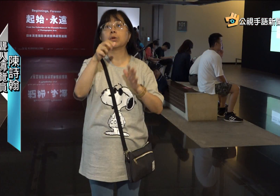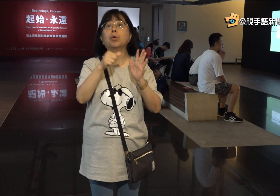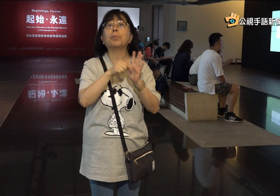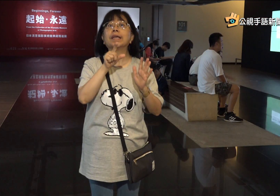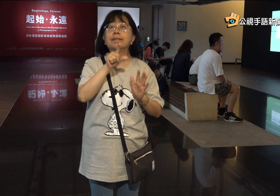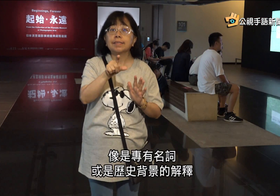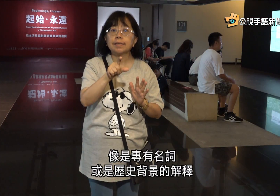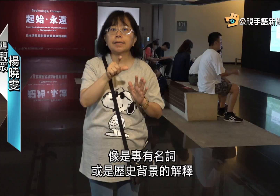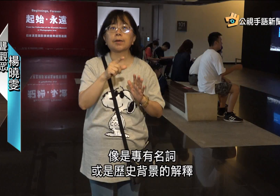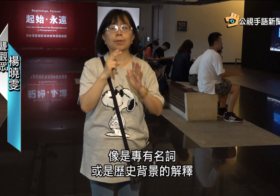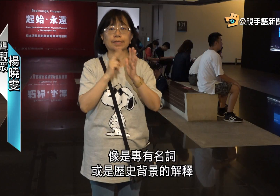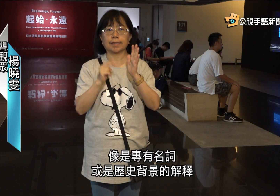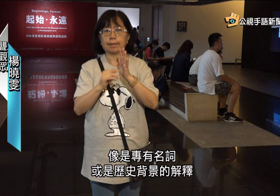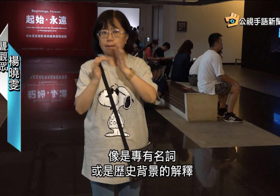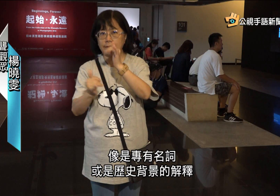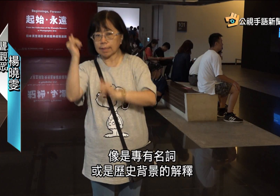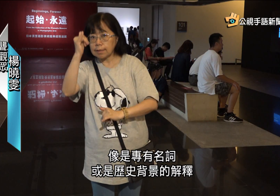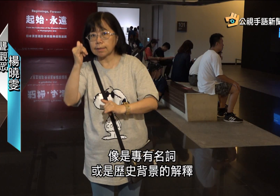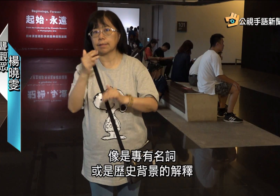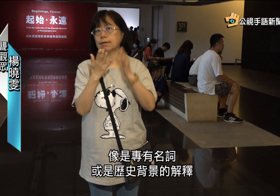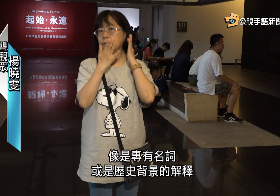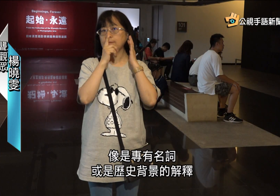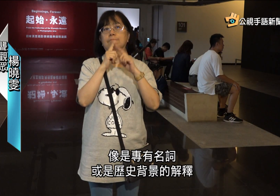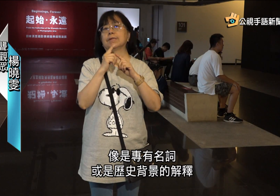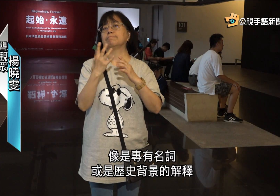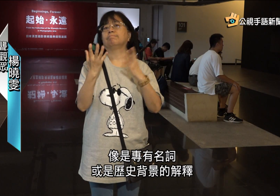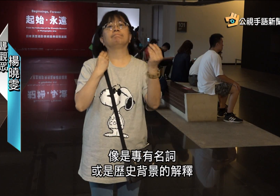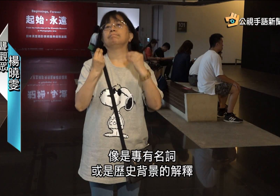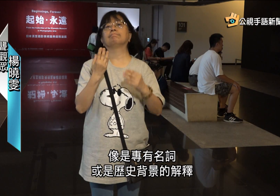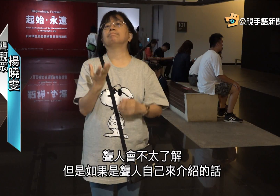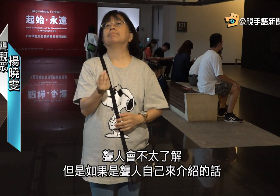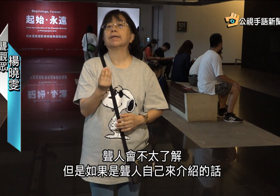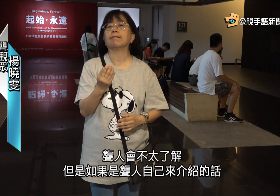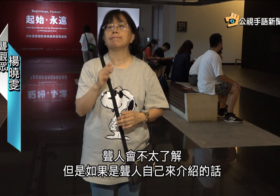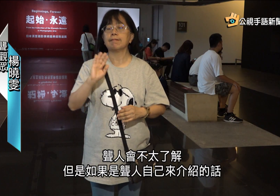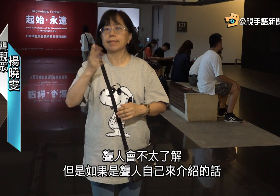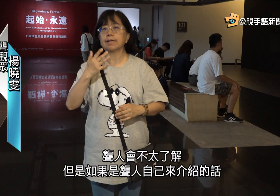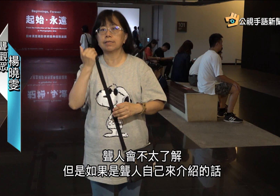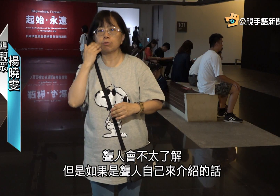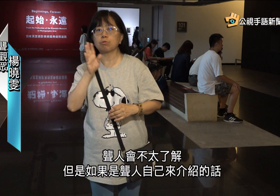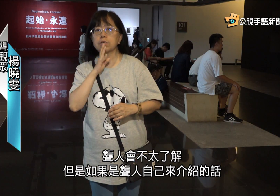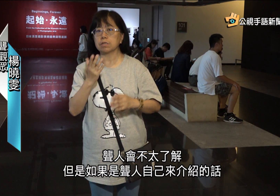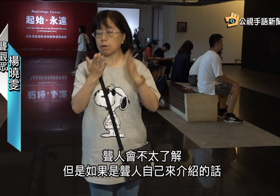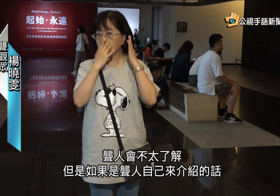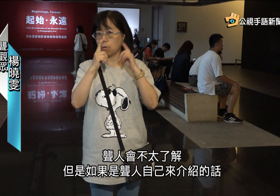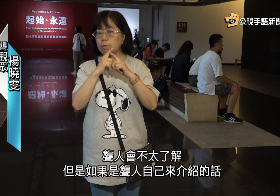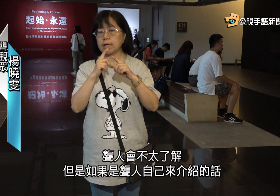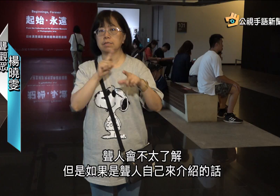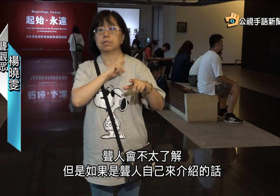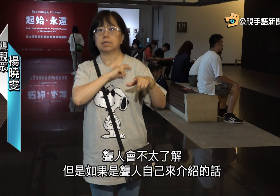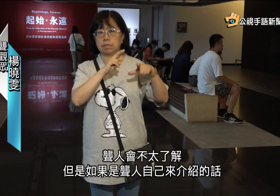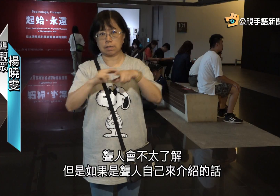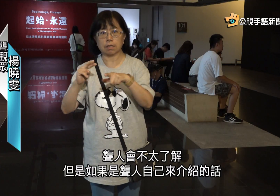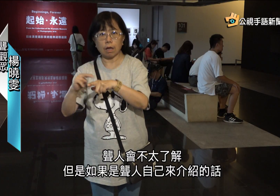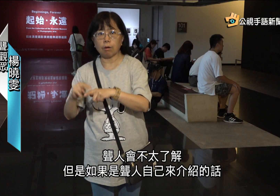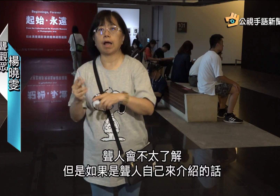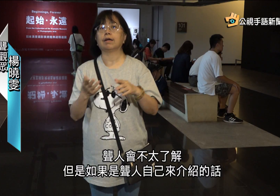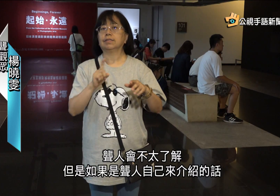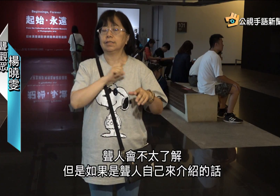像是专有名词或是历史背景的解释，聋人会不太了解，但是如果是聋人自己来介绍的话，